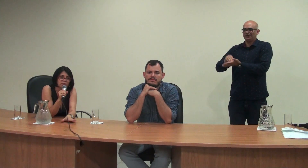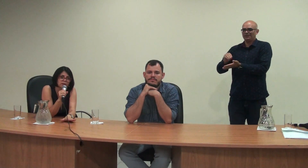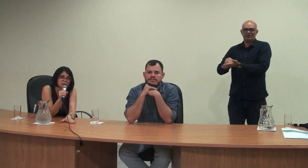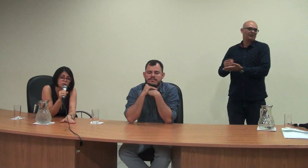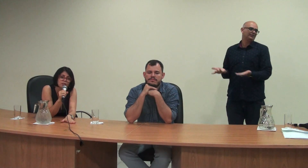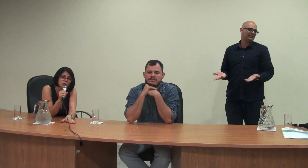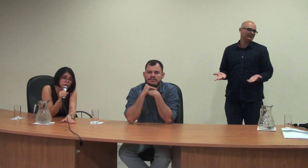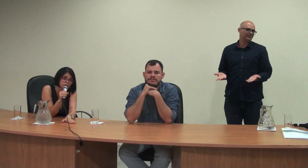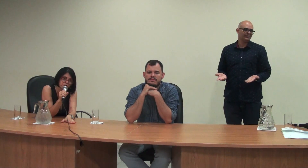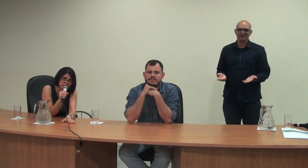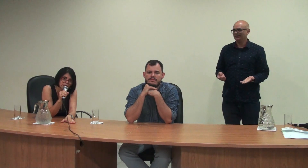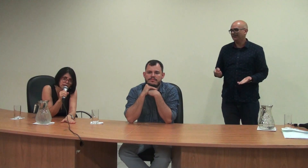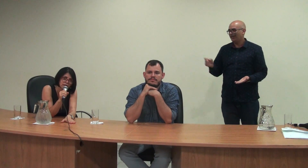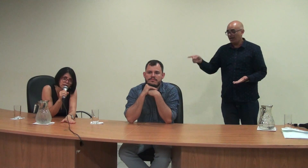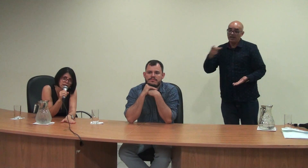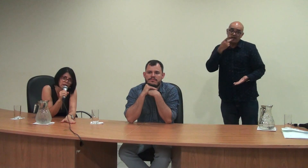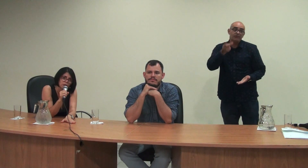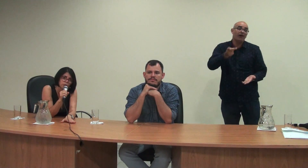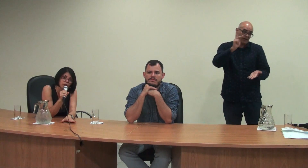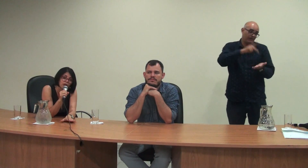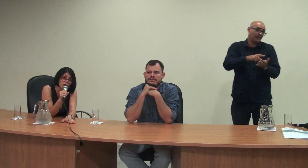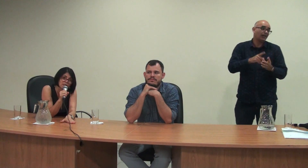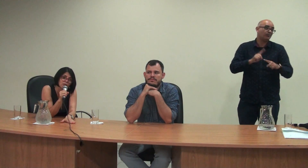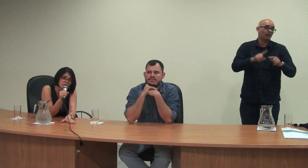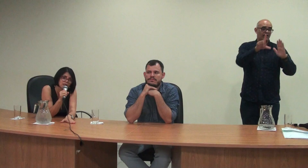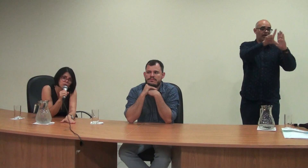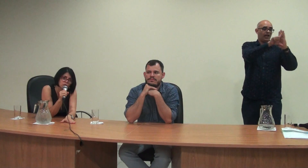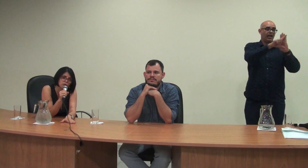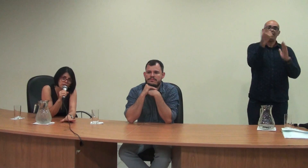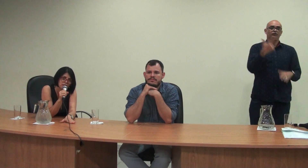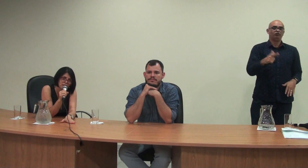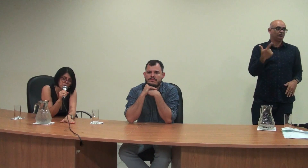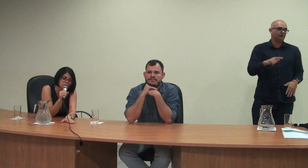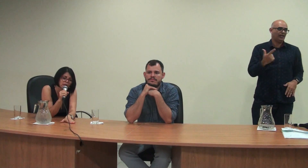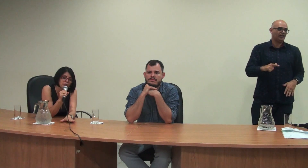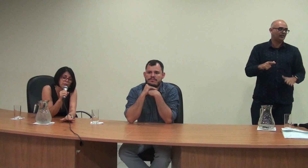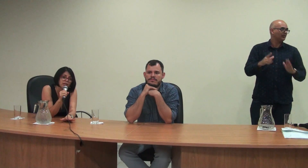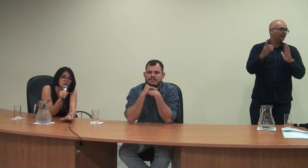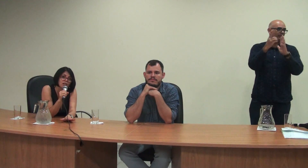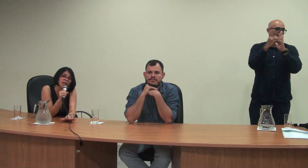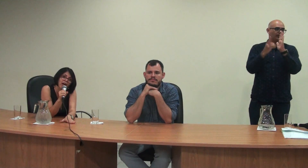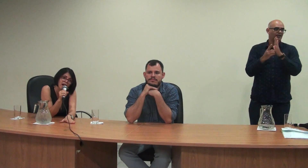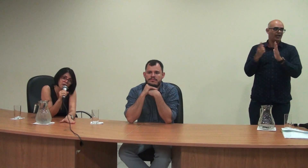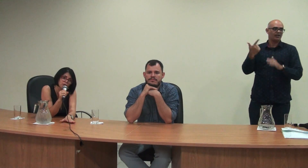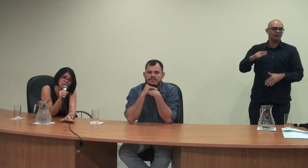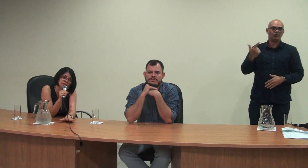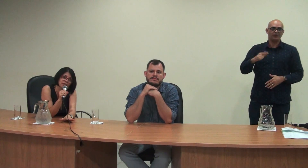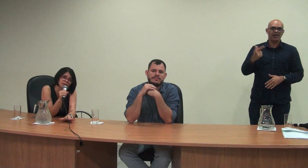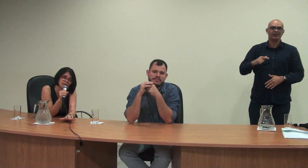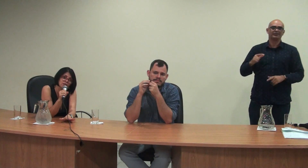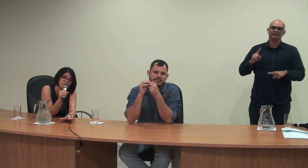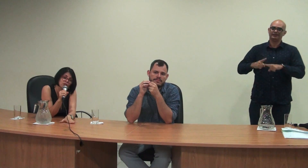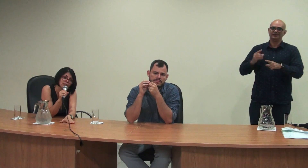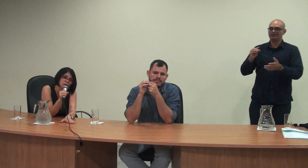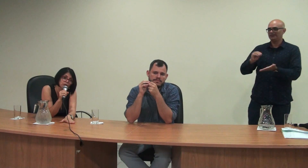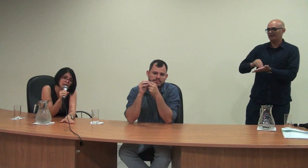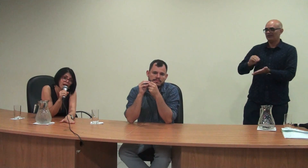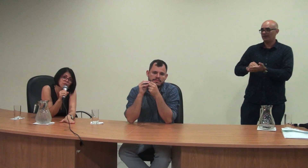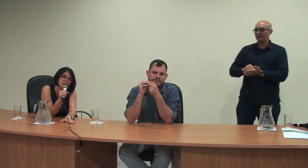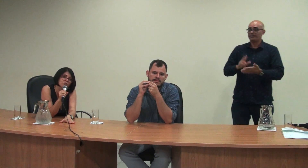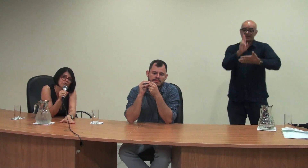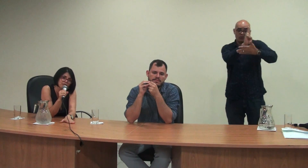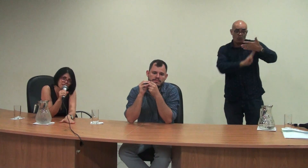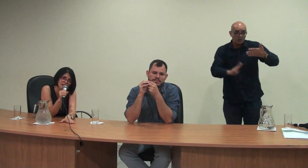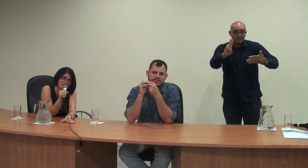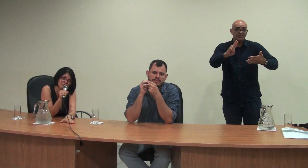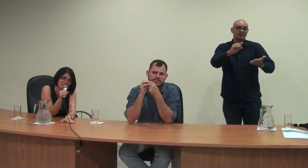situação. Estou sendo muito franca, porque nós não estamos conseguindo preencher cargo de